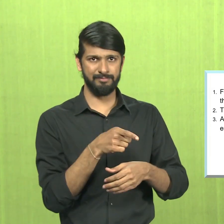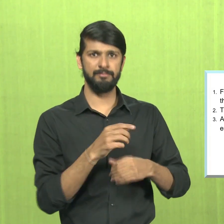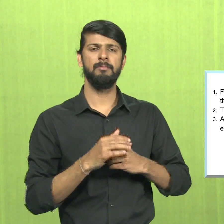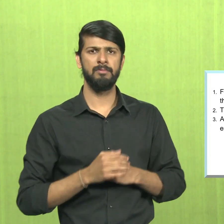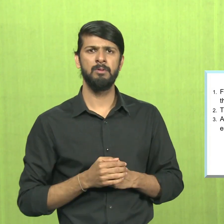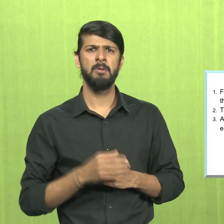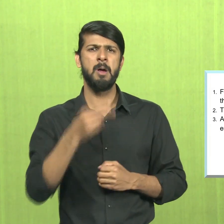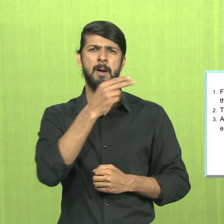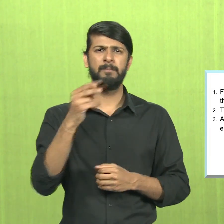जंग